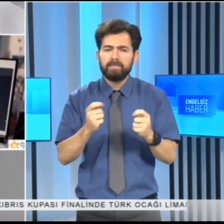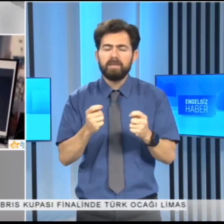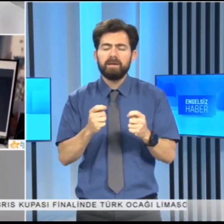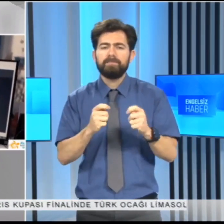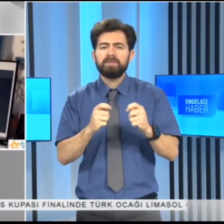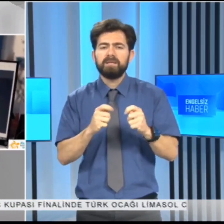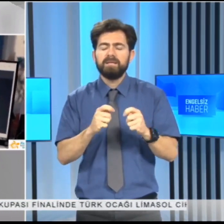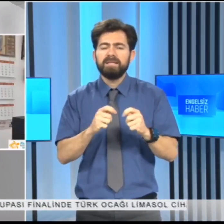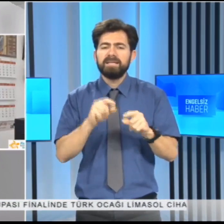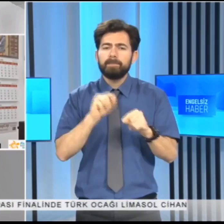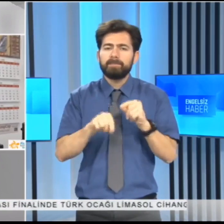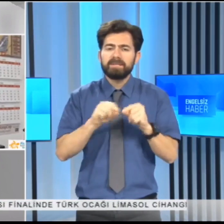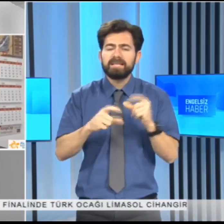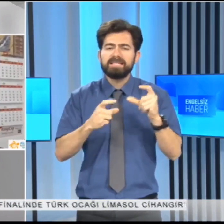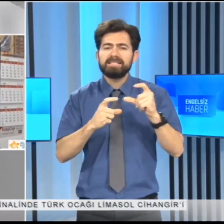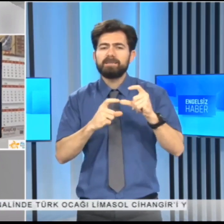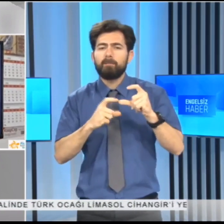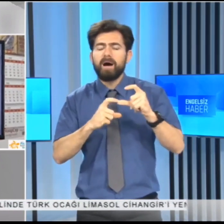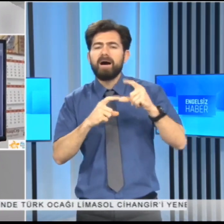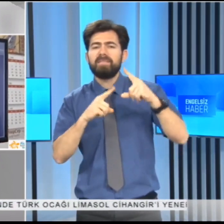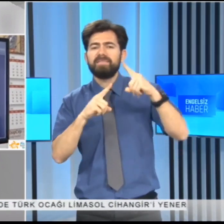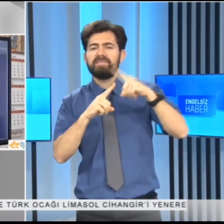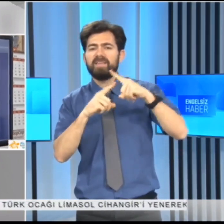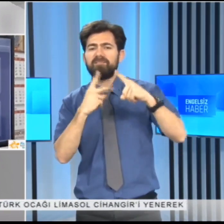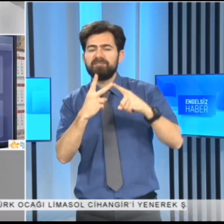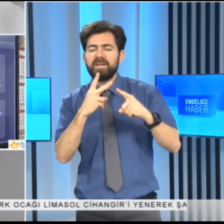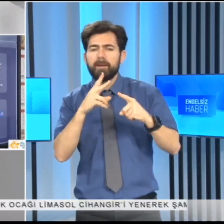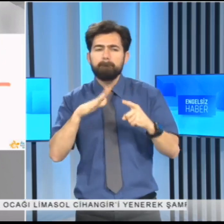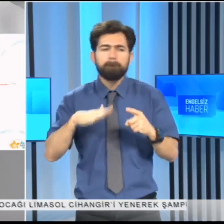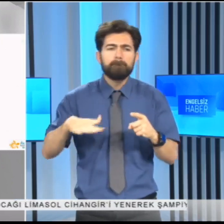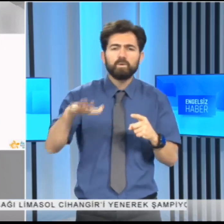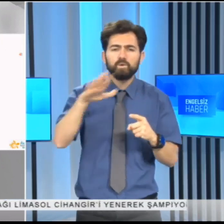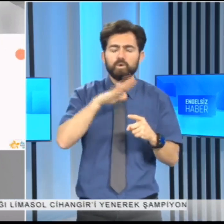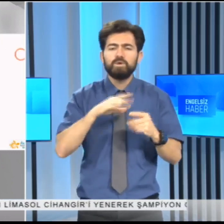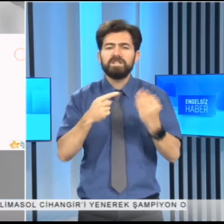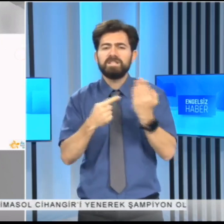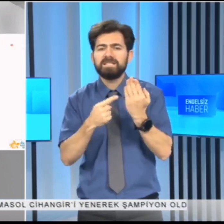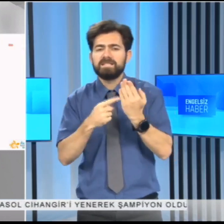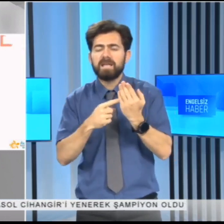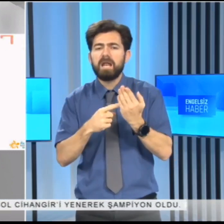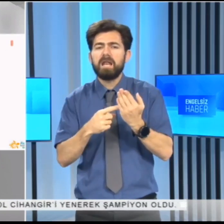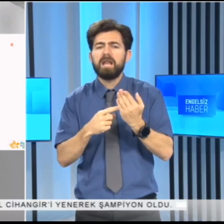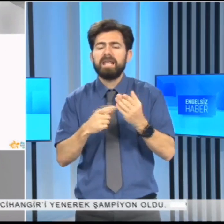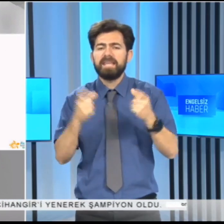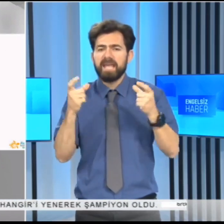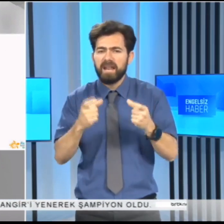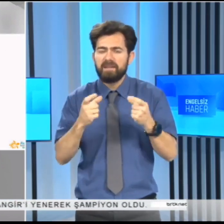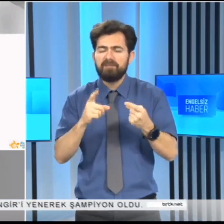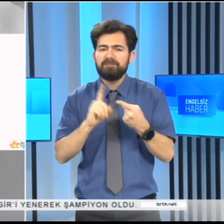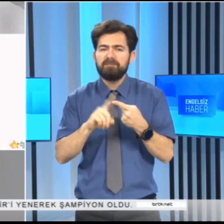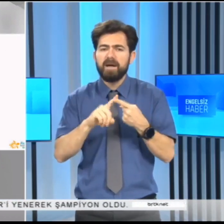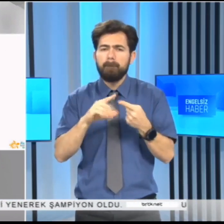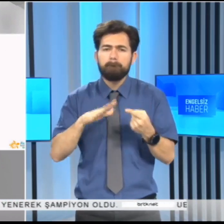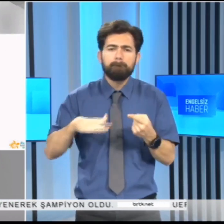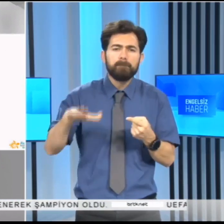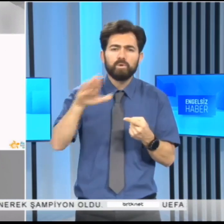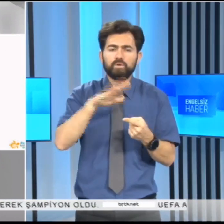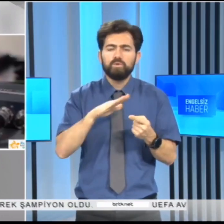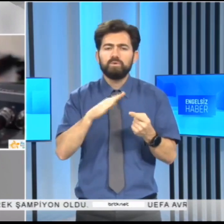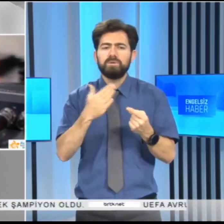sağlayan Kuzey Kıbrıs Smart TV, tüm dijital platformların yanı sıra artık